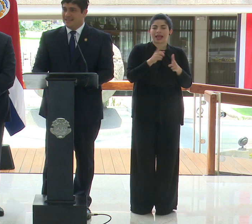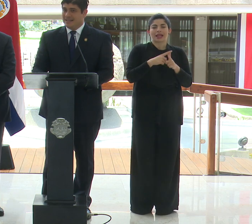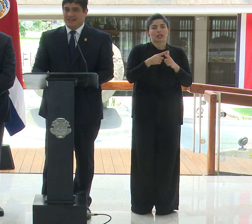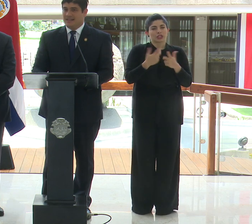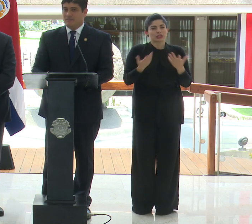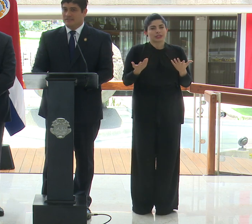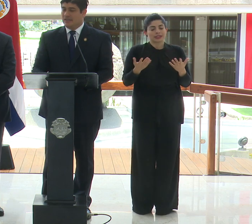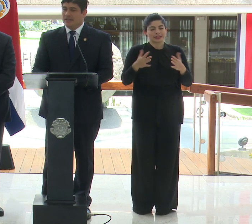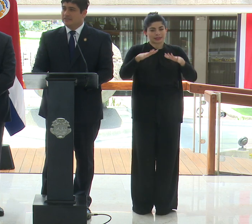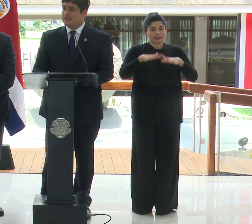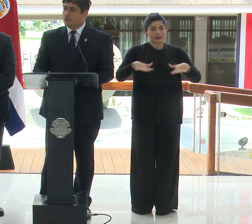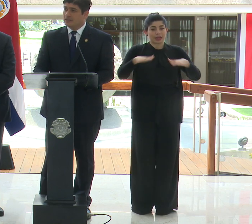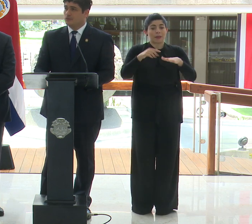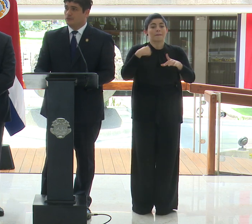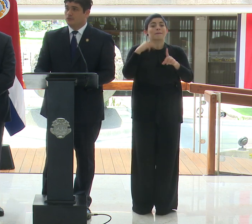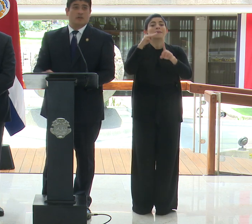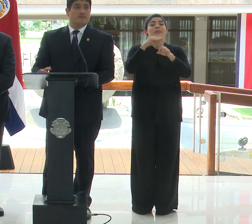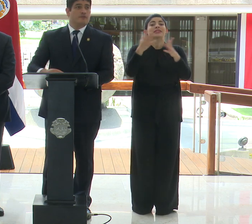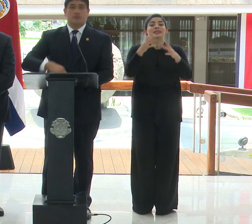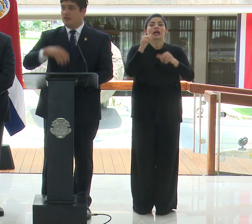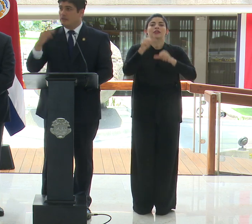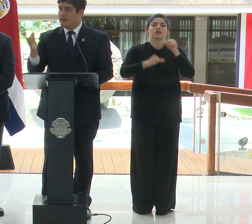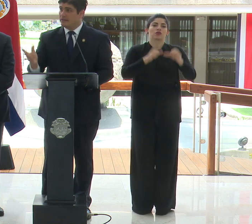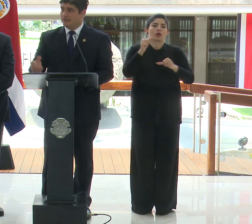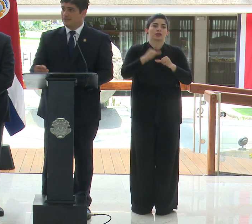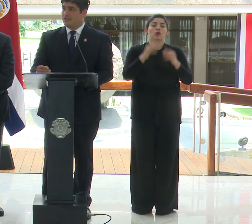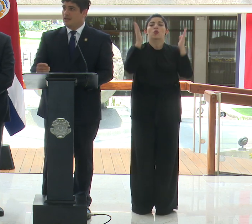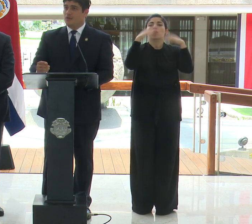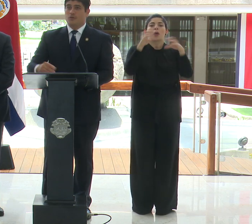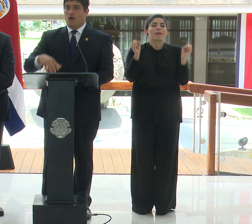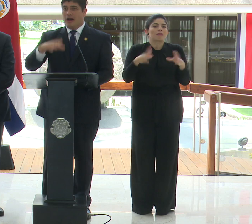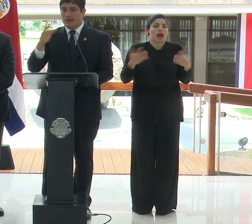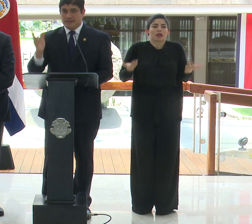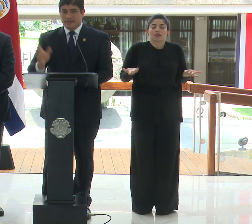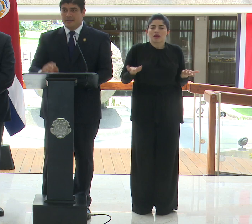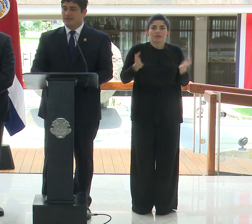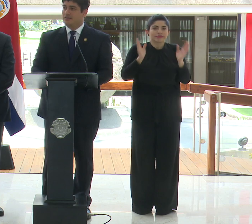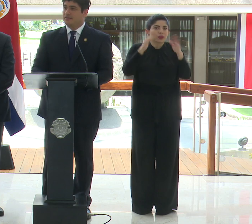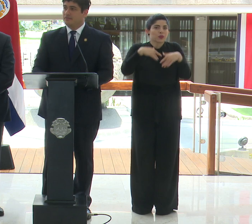aquí el mensaje es esfuerzo. No hay fórmulas mágicas.